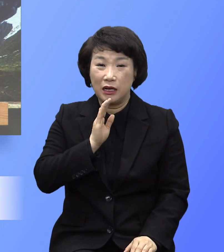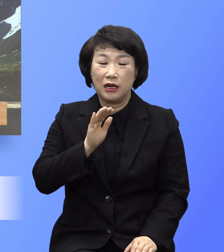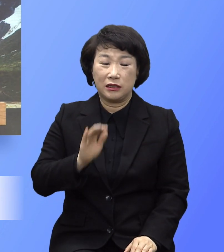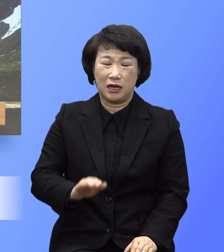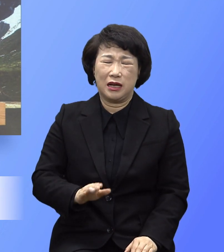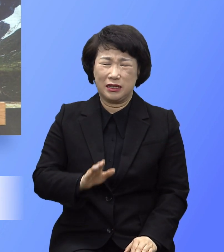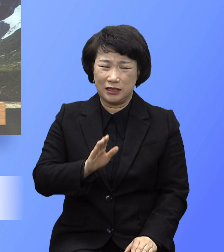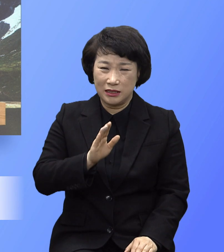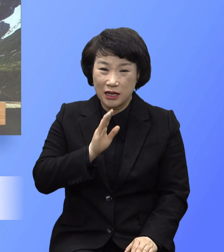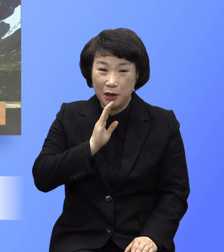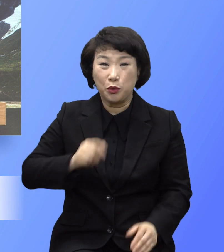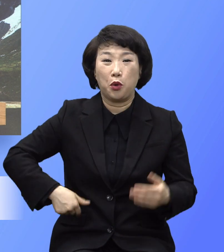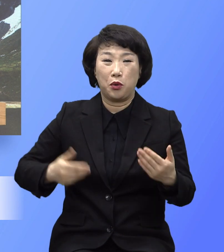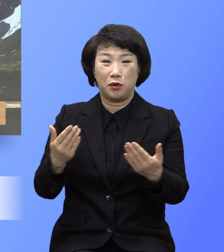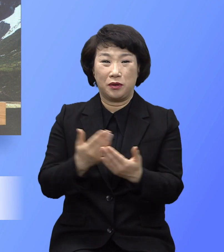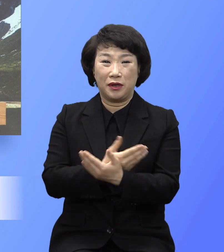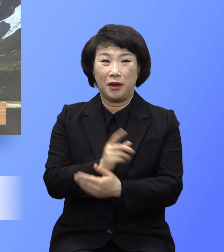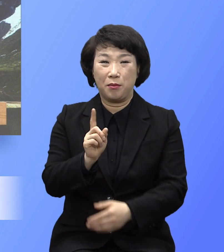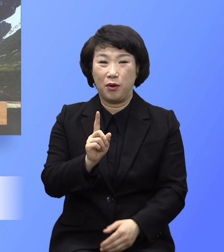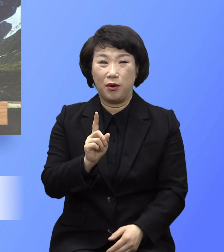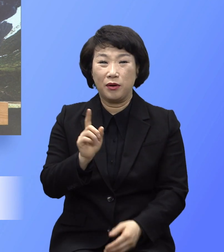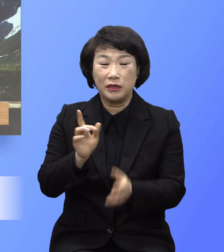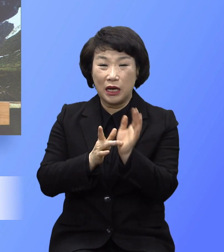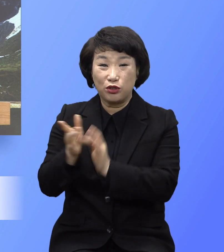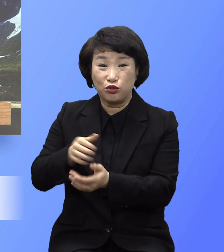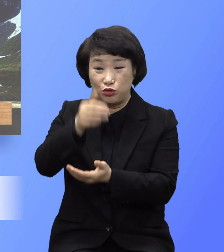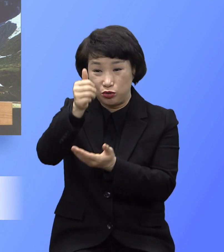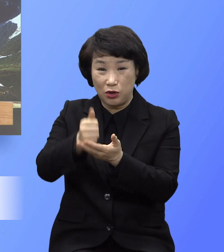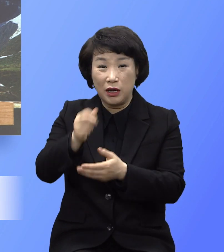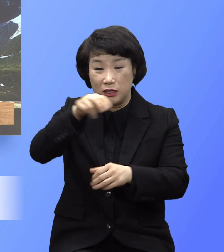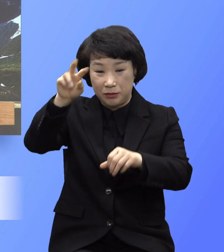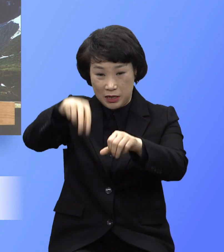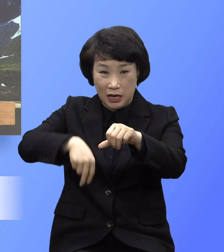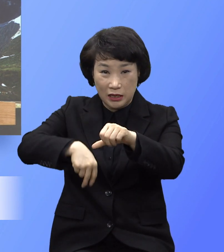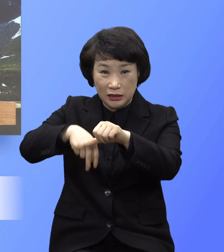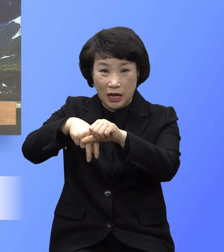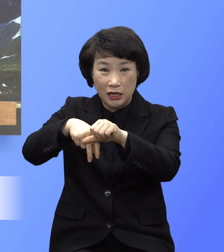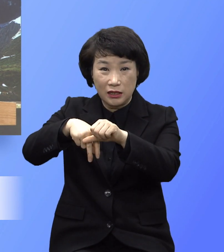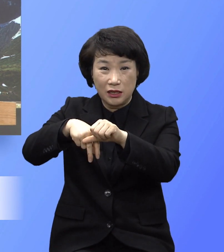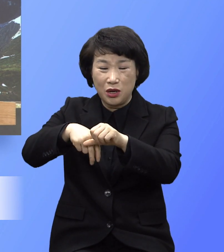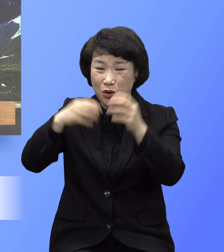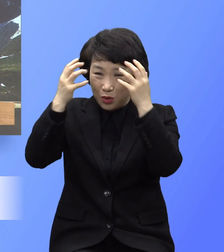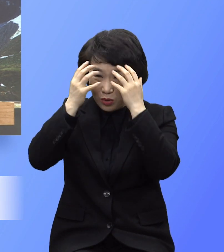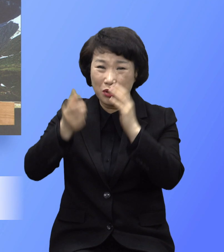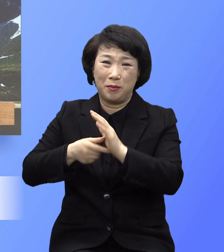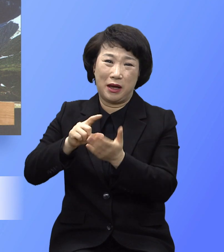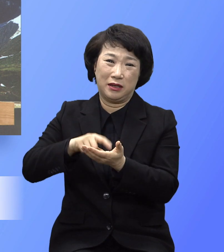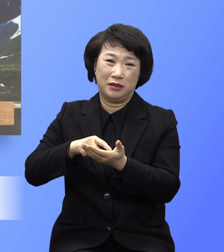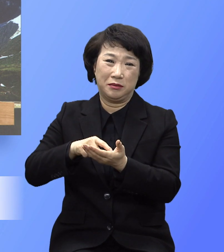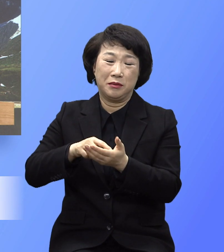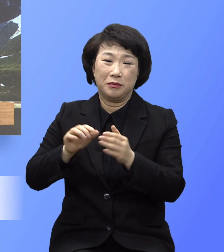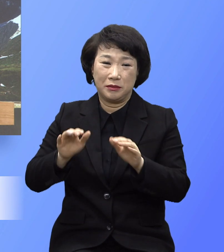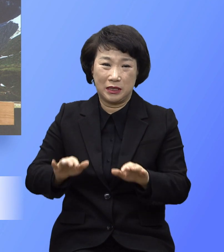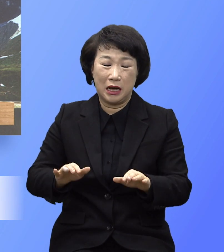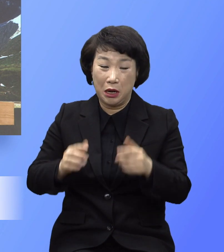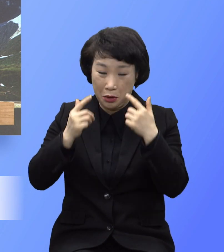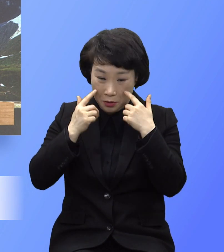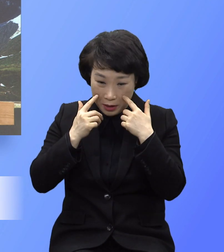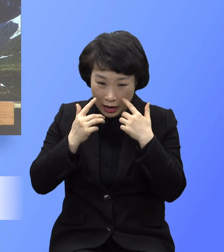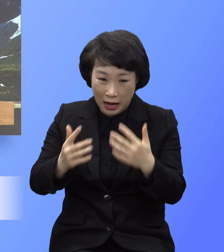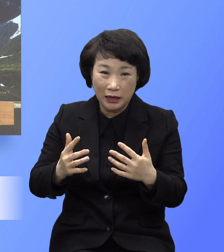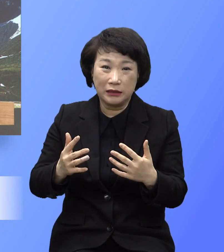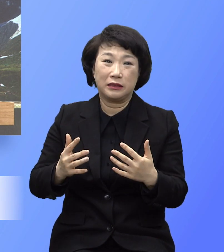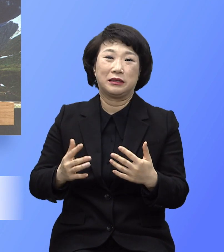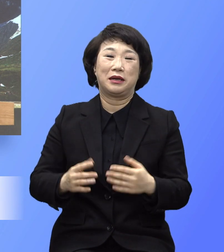진정으로 참된 회개는 예수 뒤의 십자가의 고통만큼이나